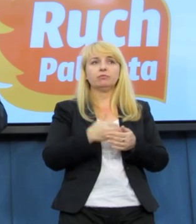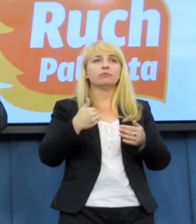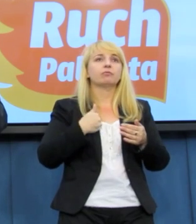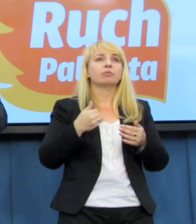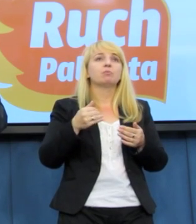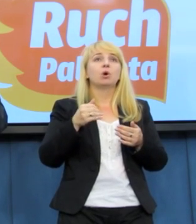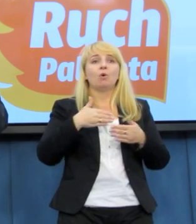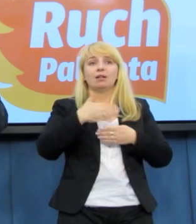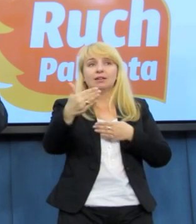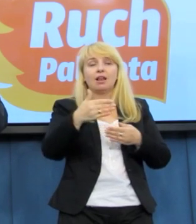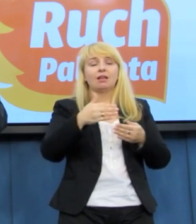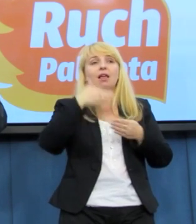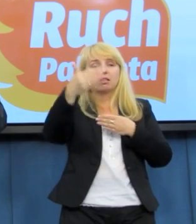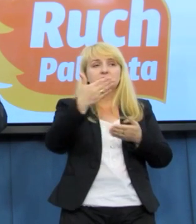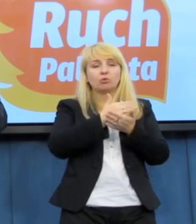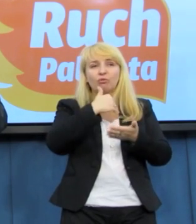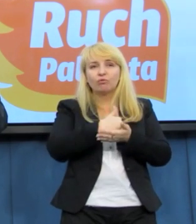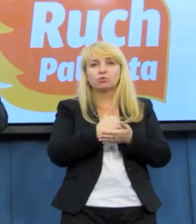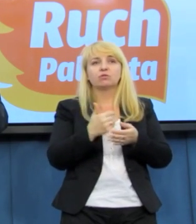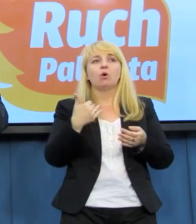warmińsko-mazurskie, 49